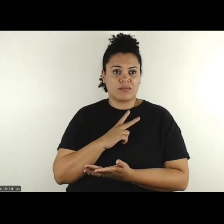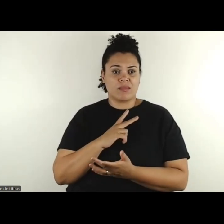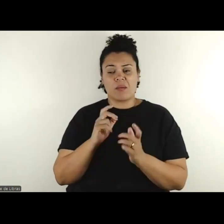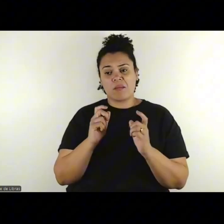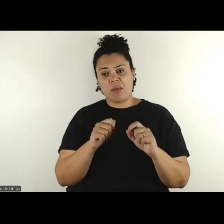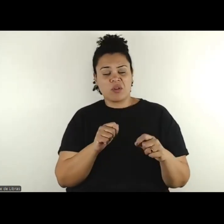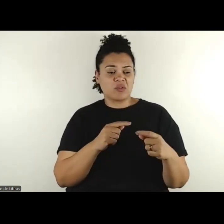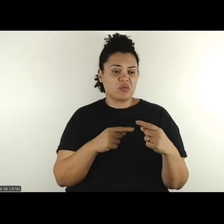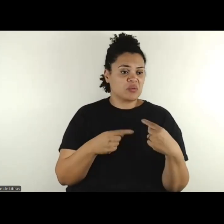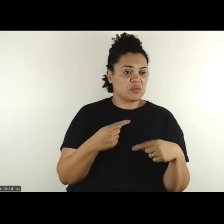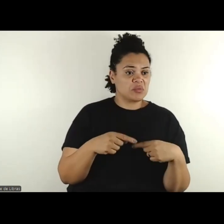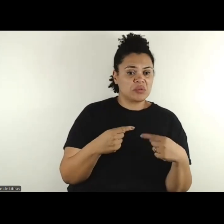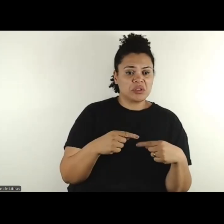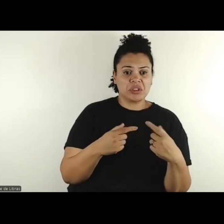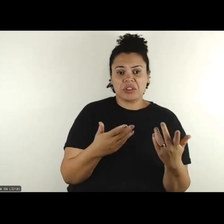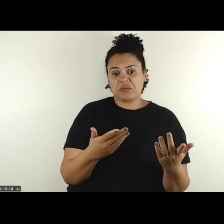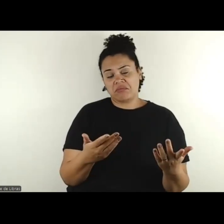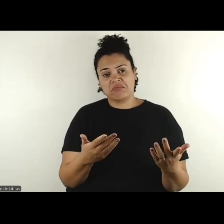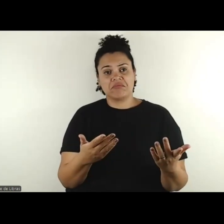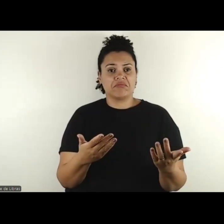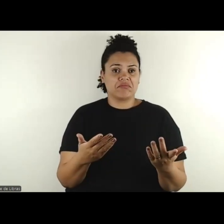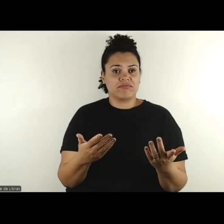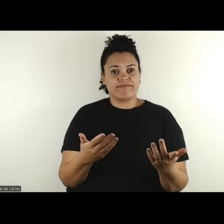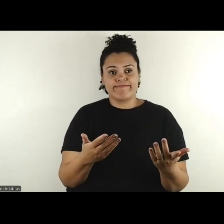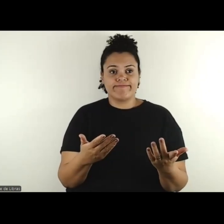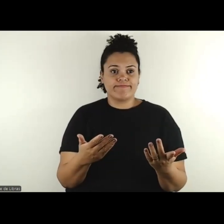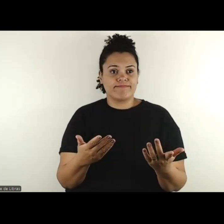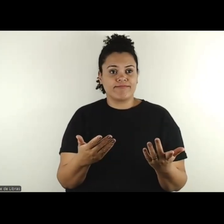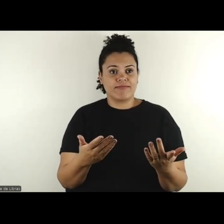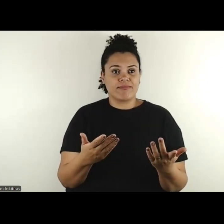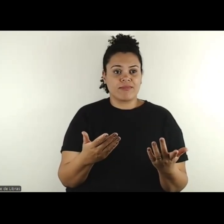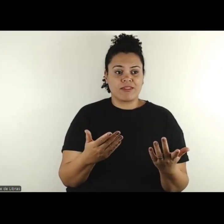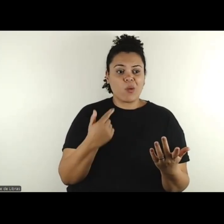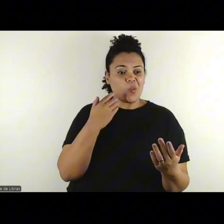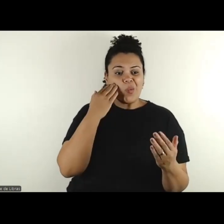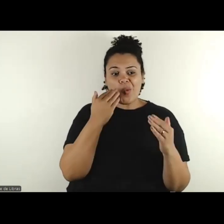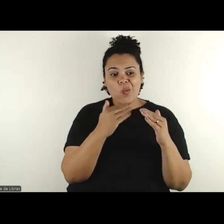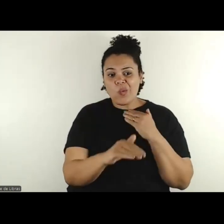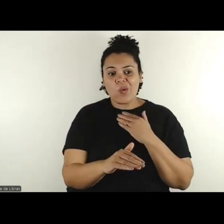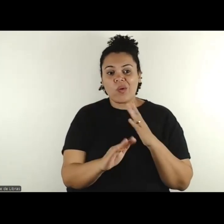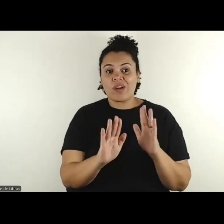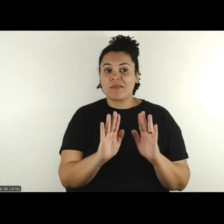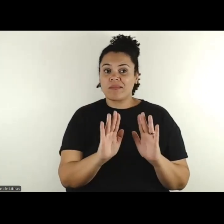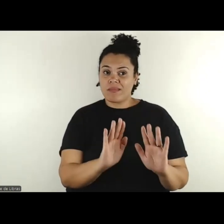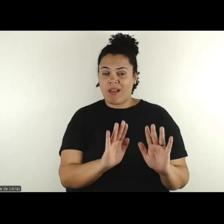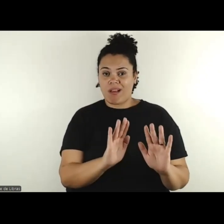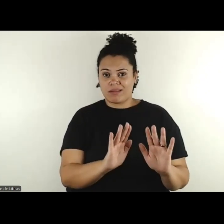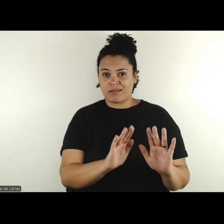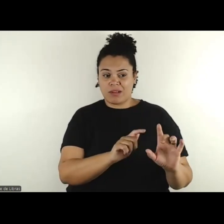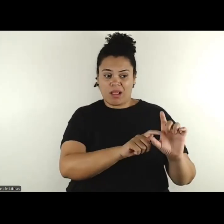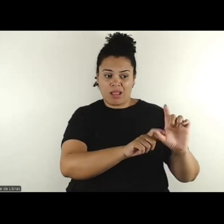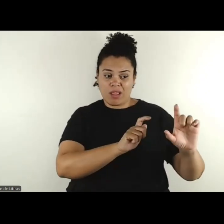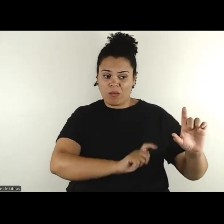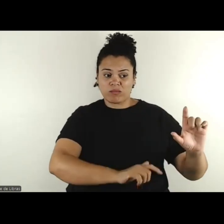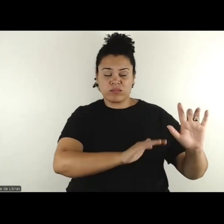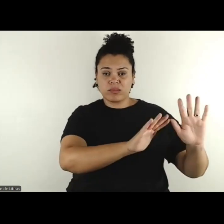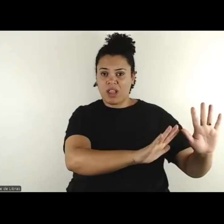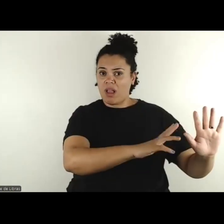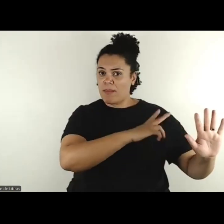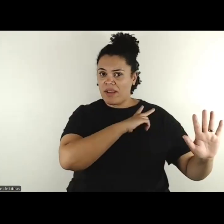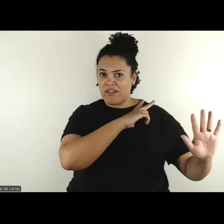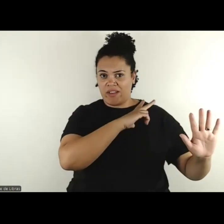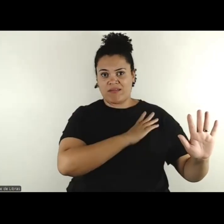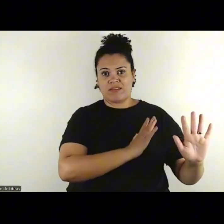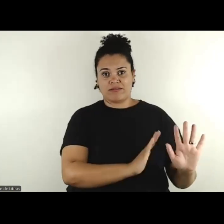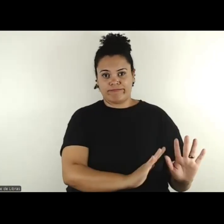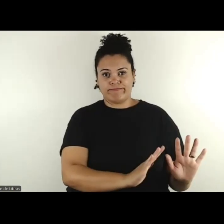a gente pode, né, falar que não concorda, mas a autonomia dessas instituições. A